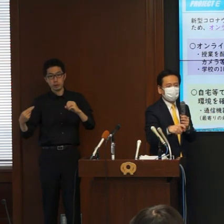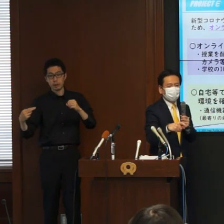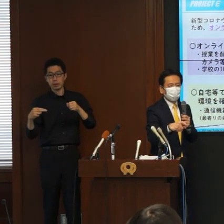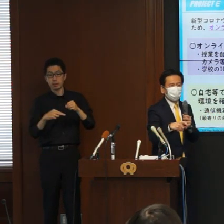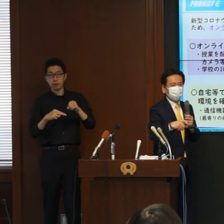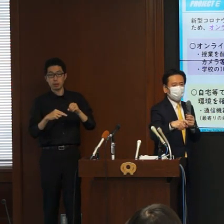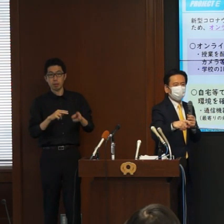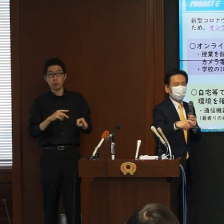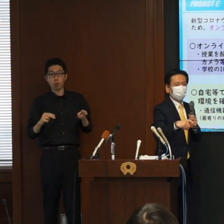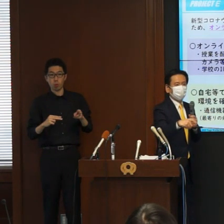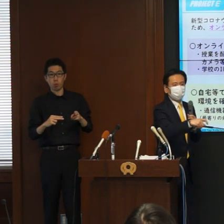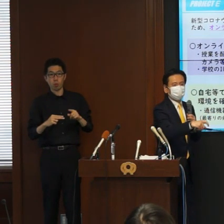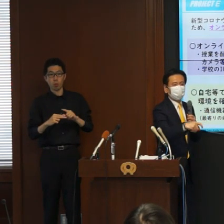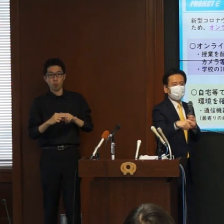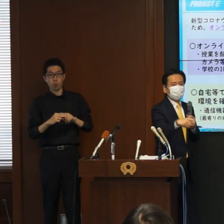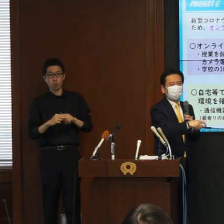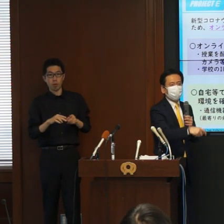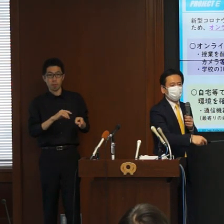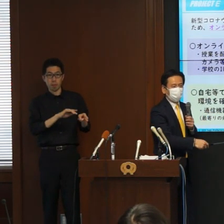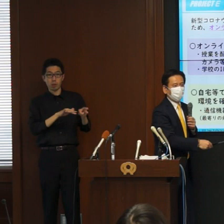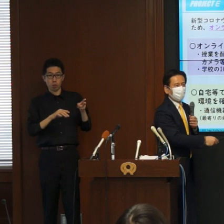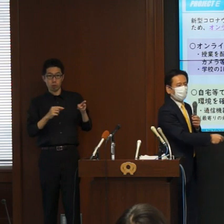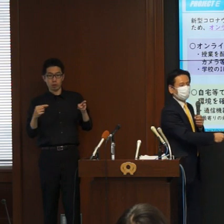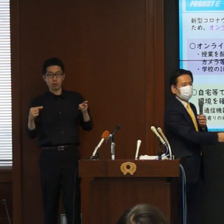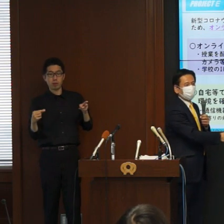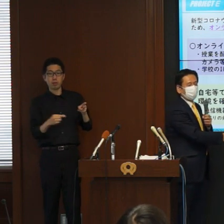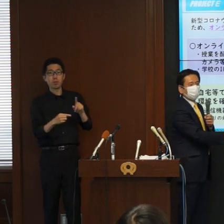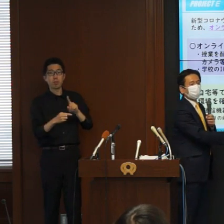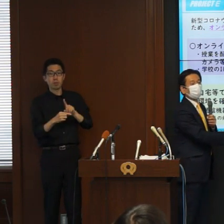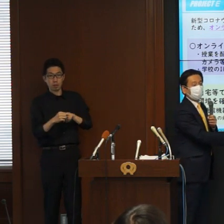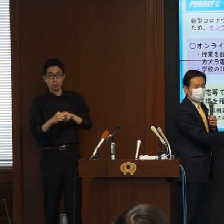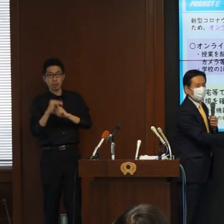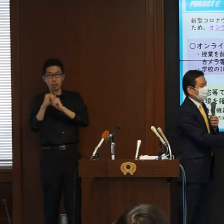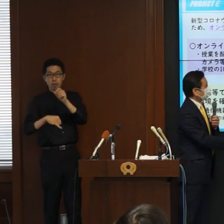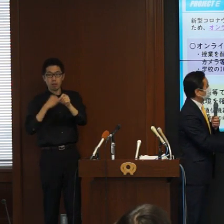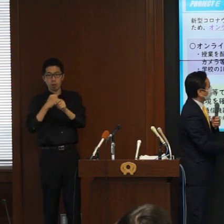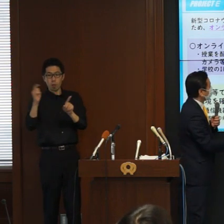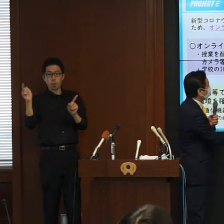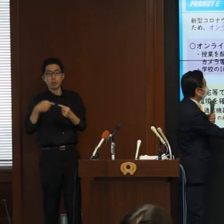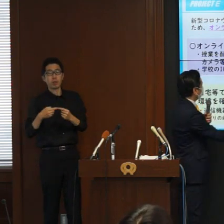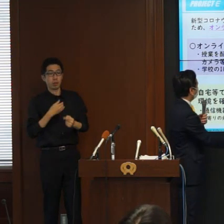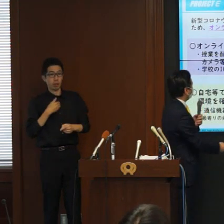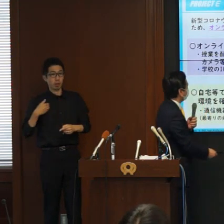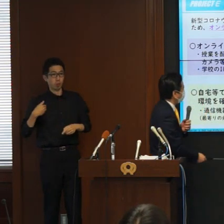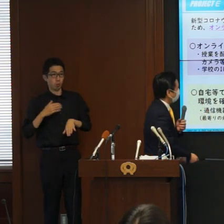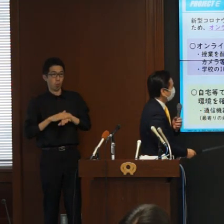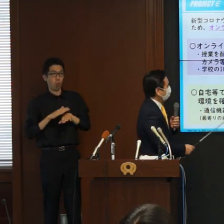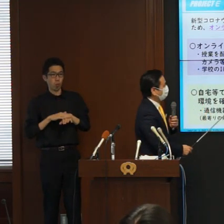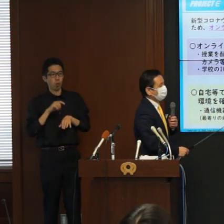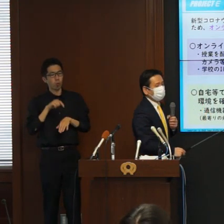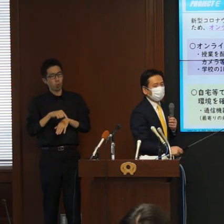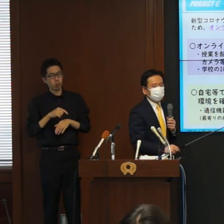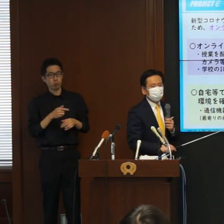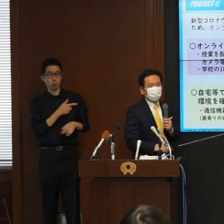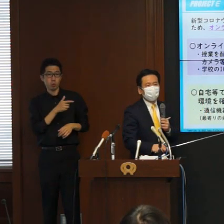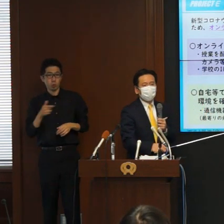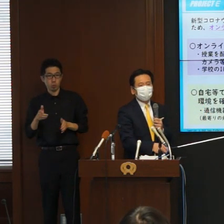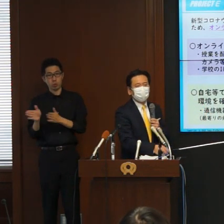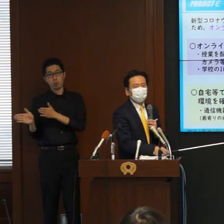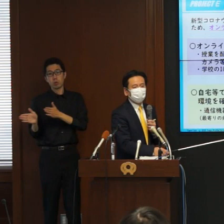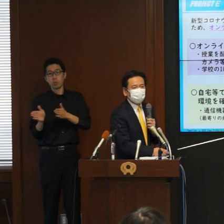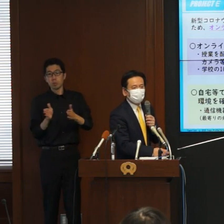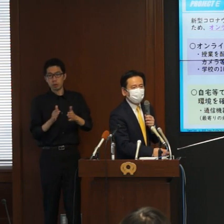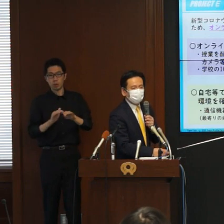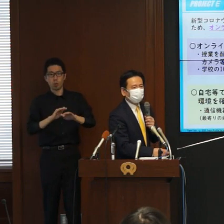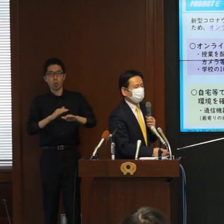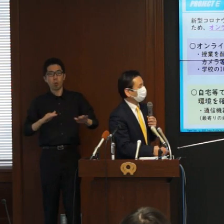皆さんも使っていると思いますけど、パソコンにカチャッとはめて通信環境を整えるやつ、まあ、そんなものも用意して、みんなが授業が受けられる